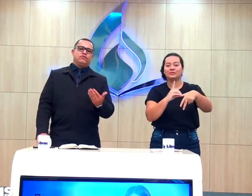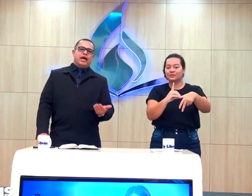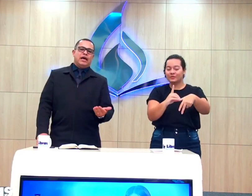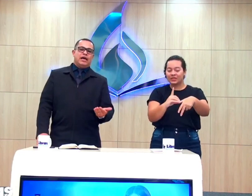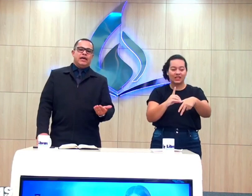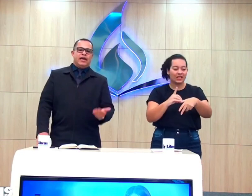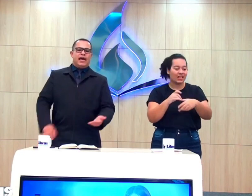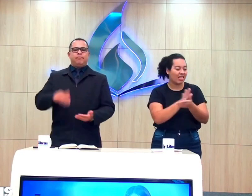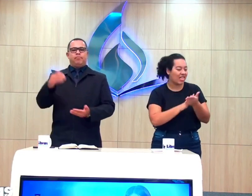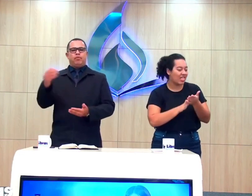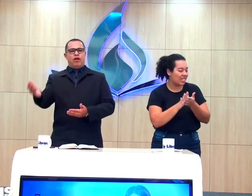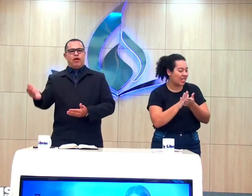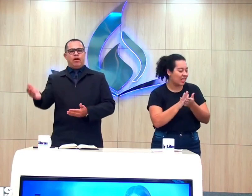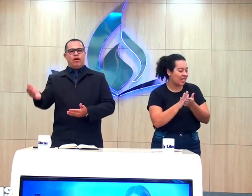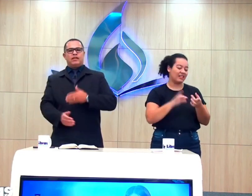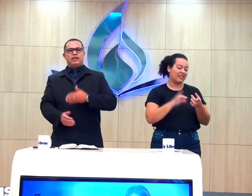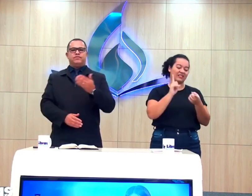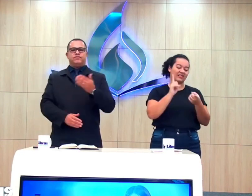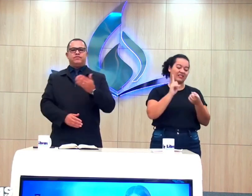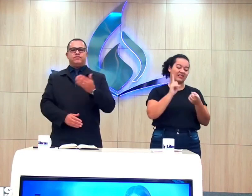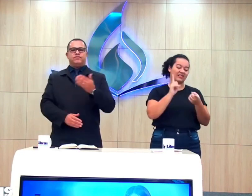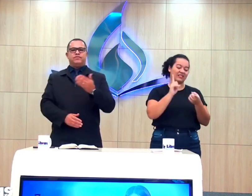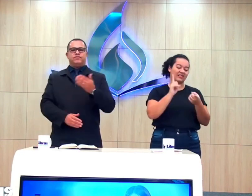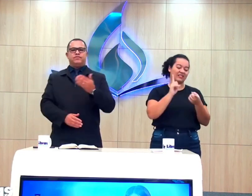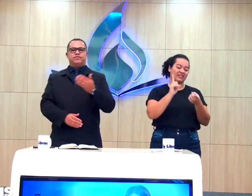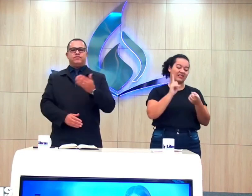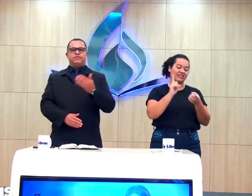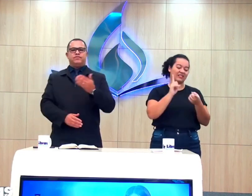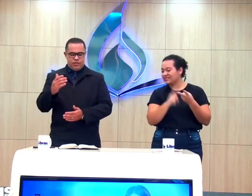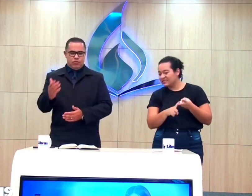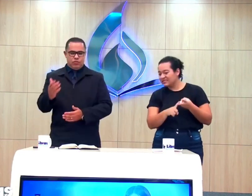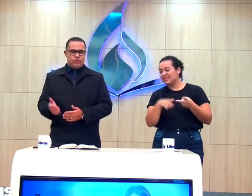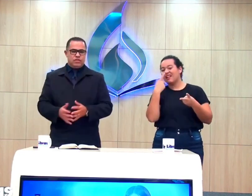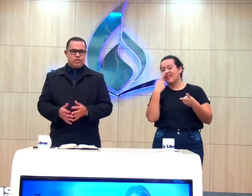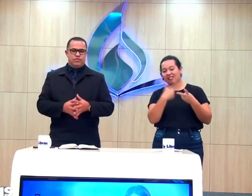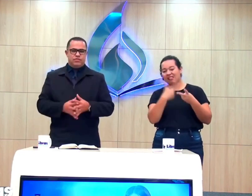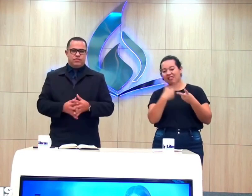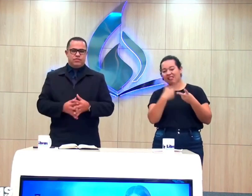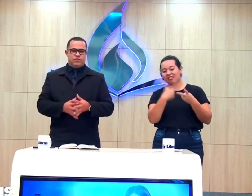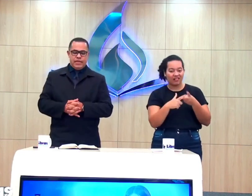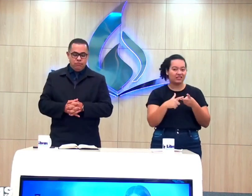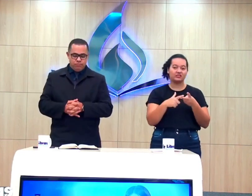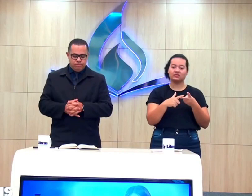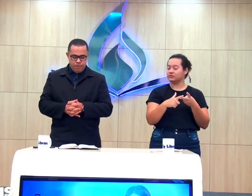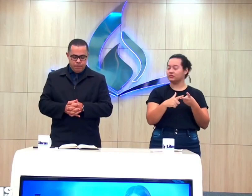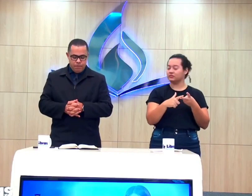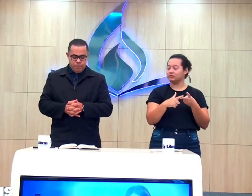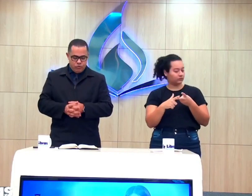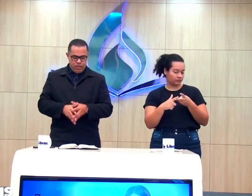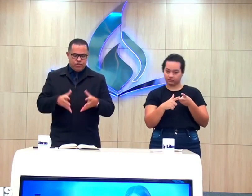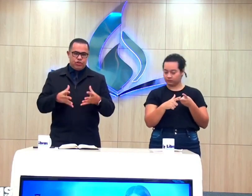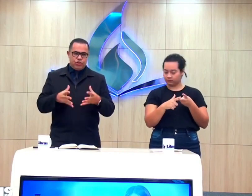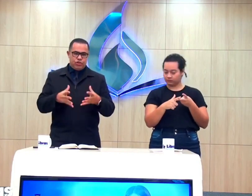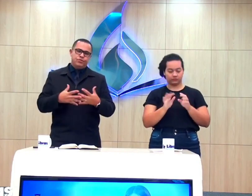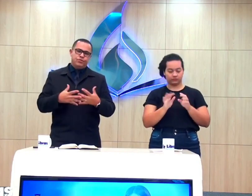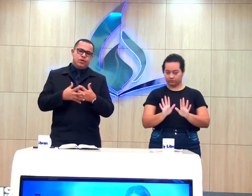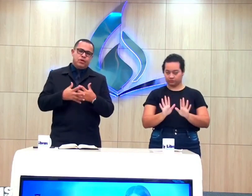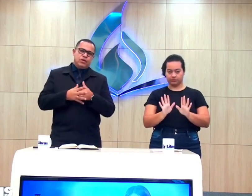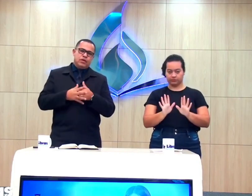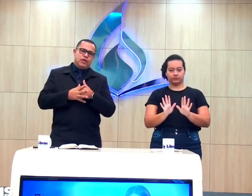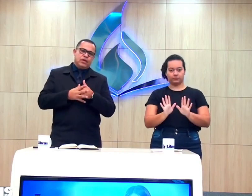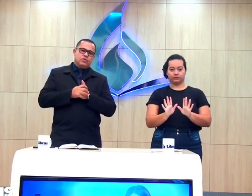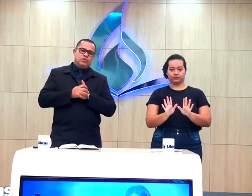vai faltar a prova, a adversidade, as situações adversas, não. O